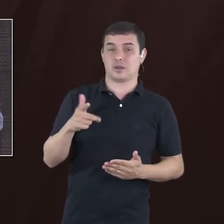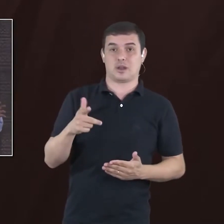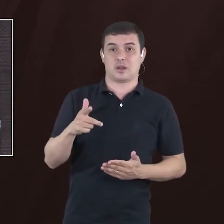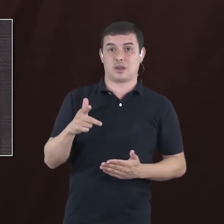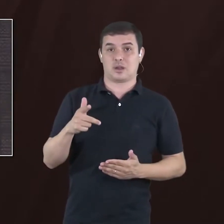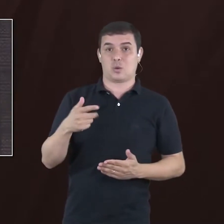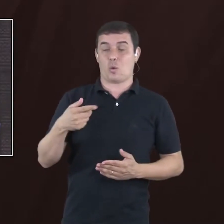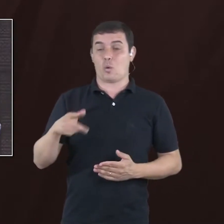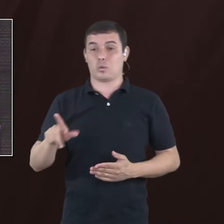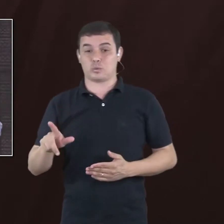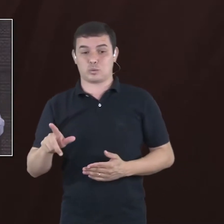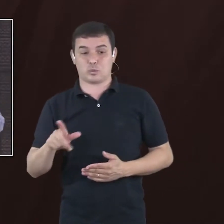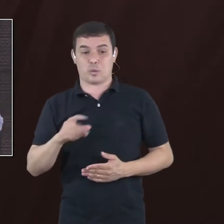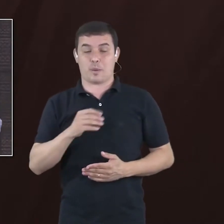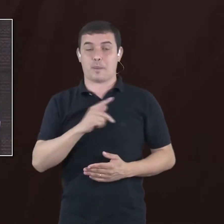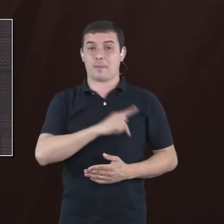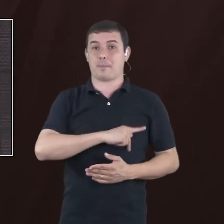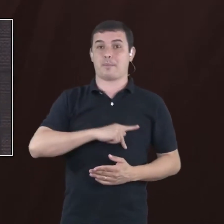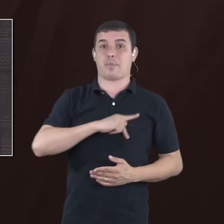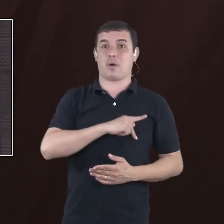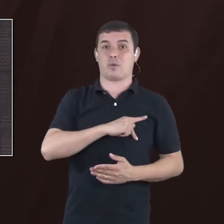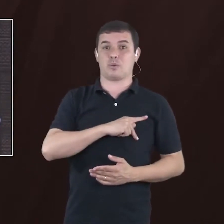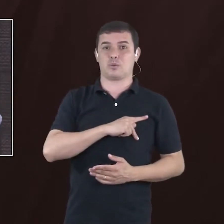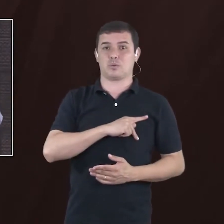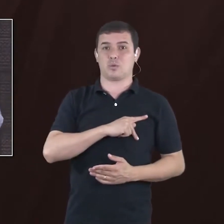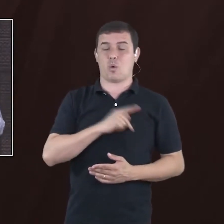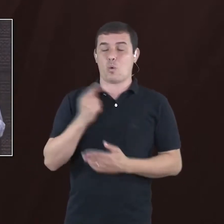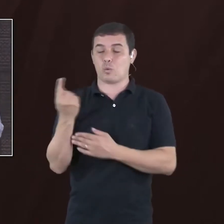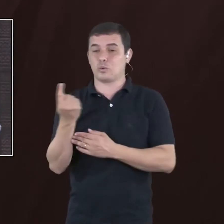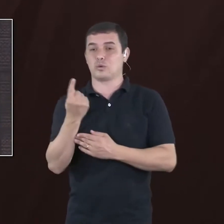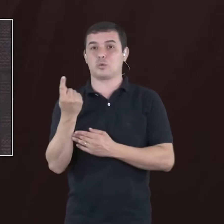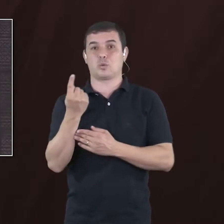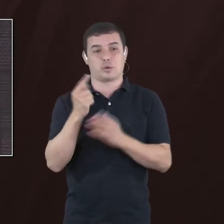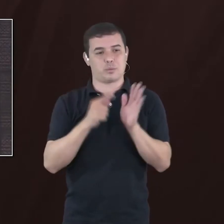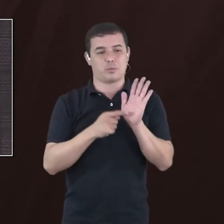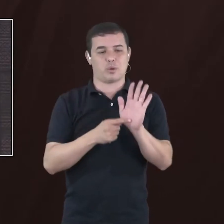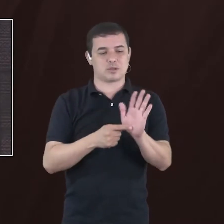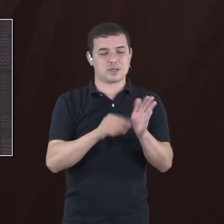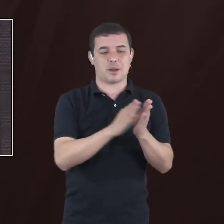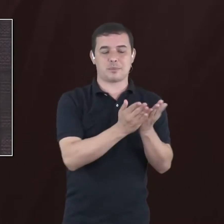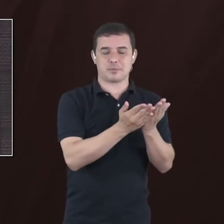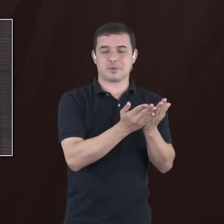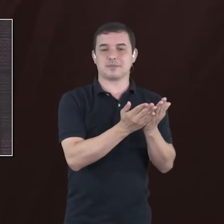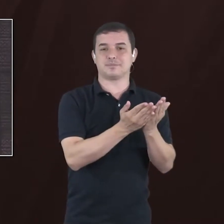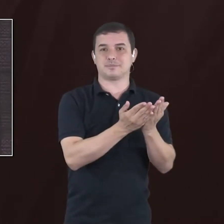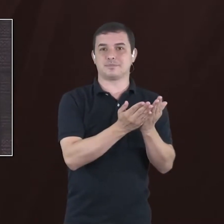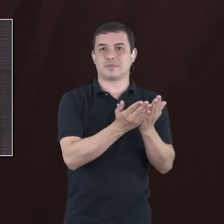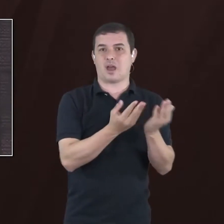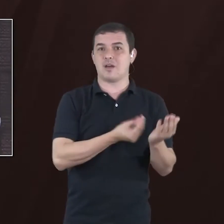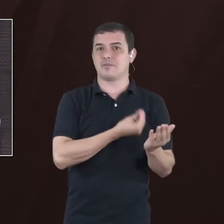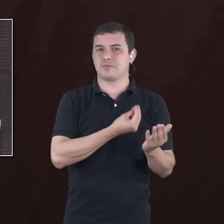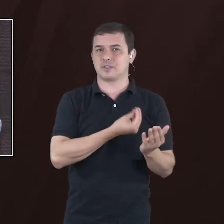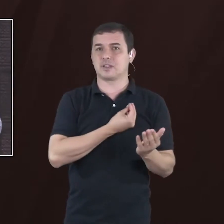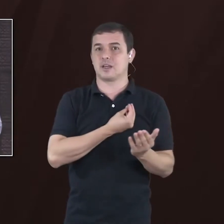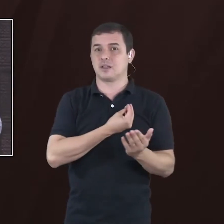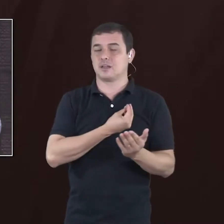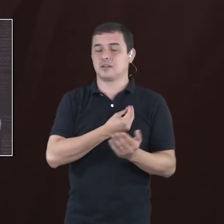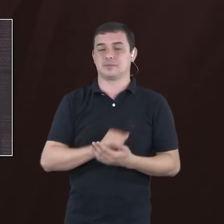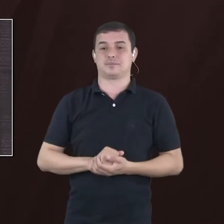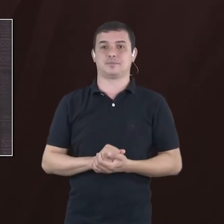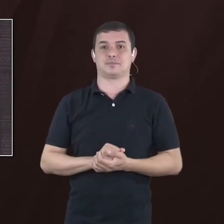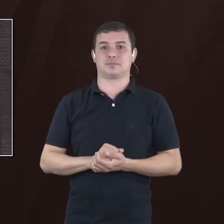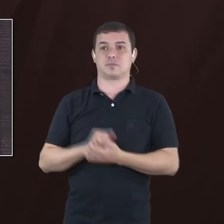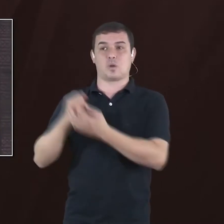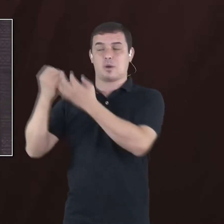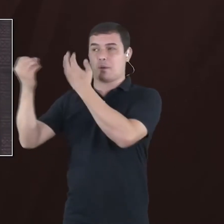o apóstolo Paulo. O apóstolo Paulo, Deus então fez questão de deixar-nos a revelação que veio